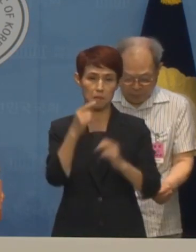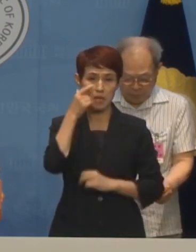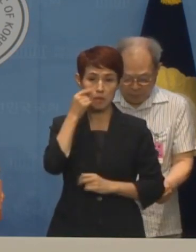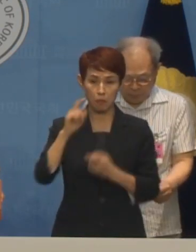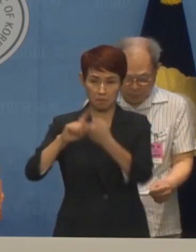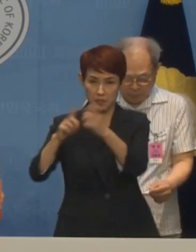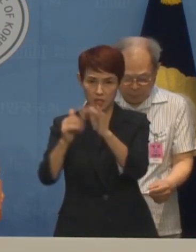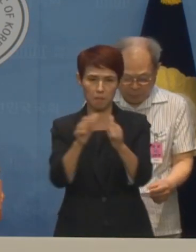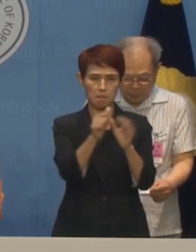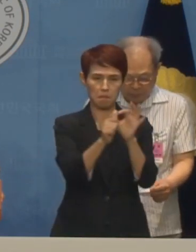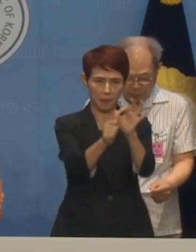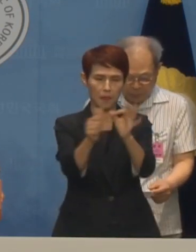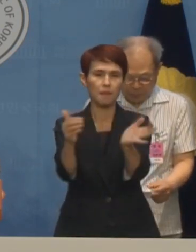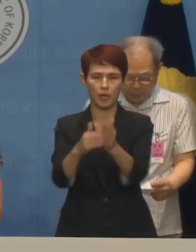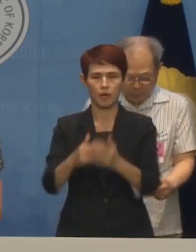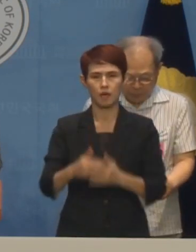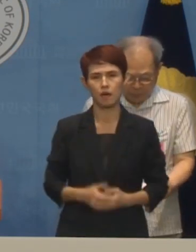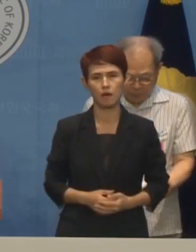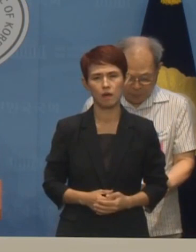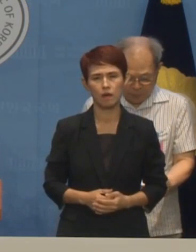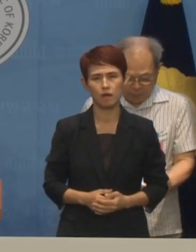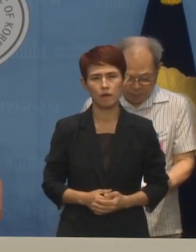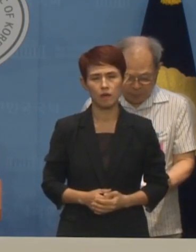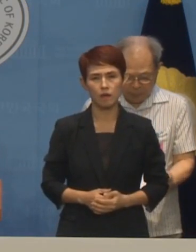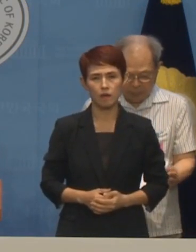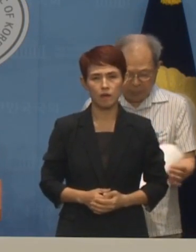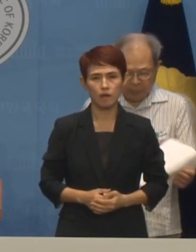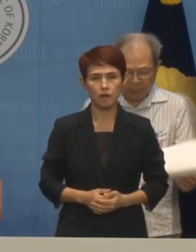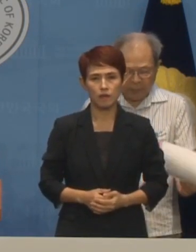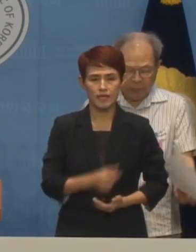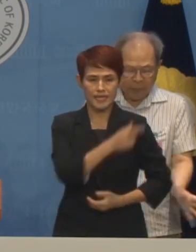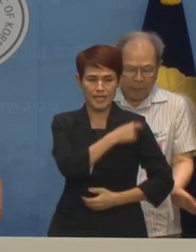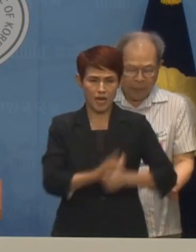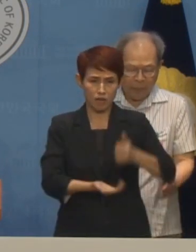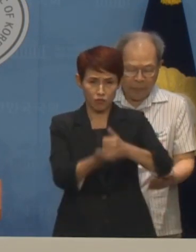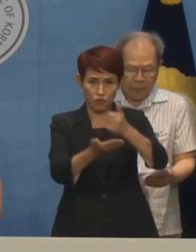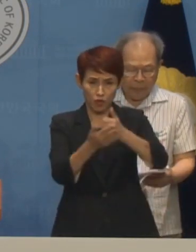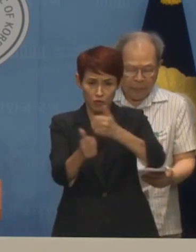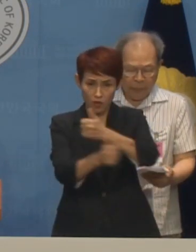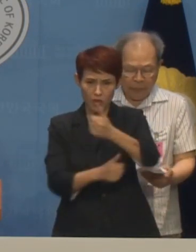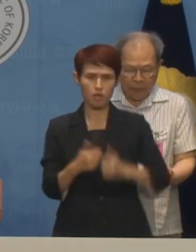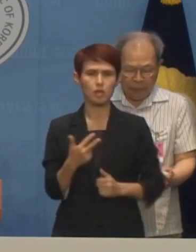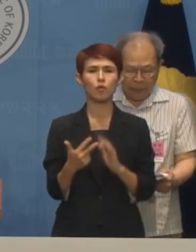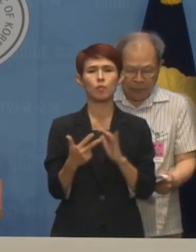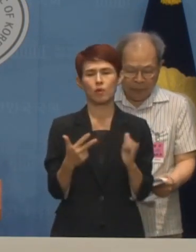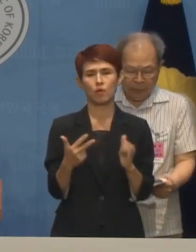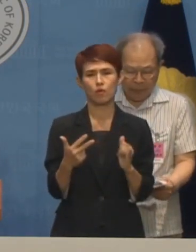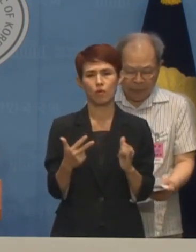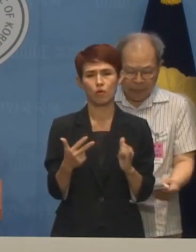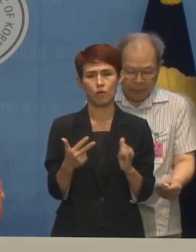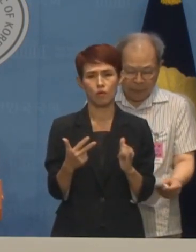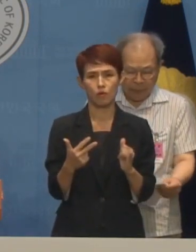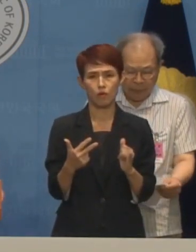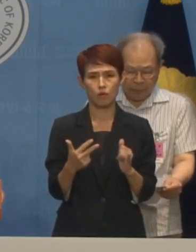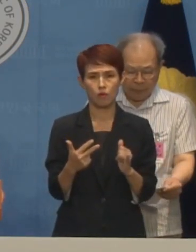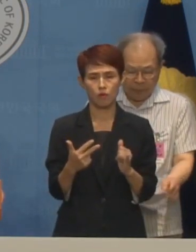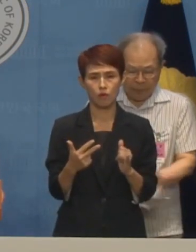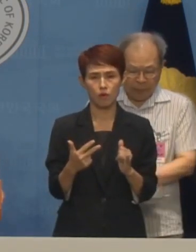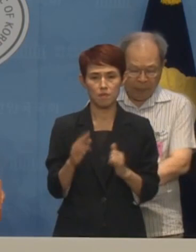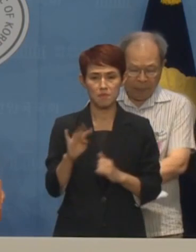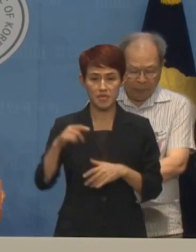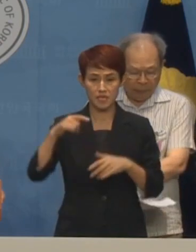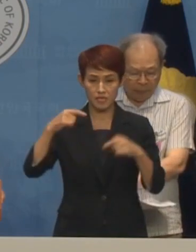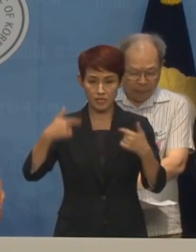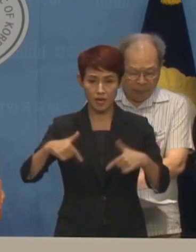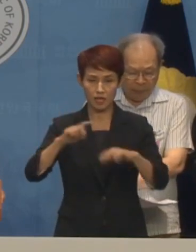독립기념관 정관과 이사회 회의록에 따르면 임원 추천위원회는 총 7명이며 비상임이사 4인,